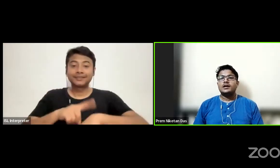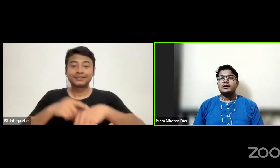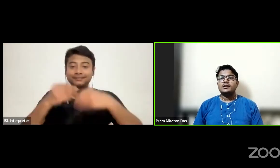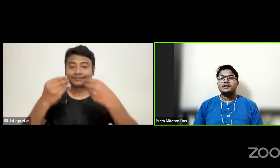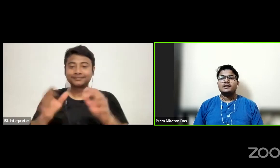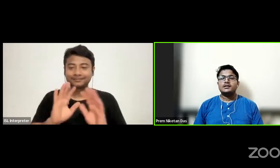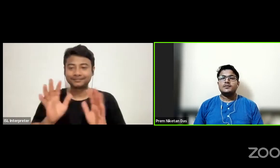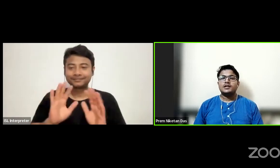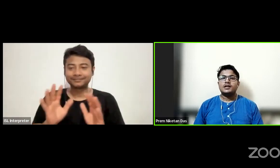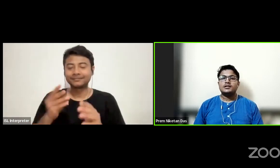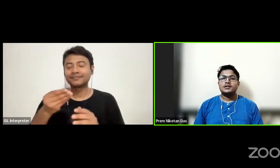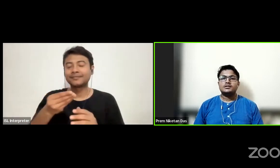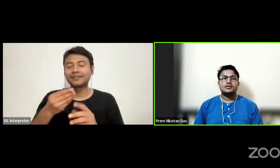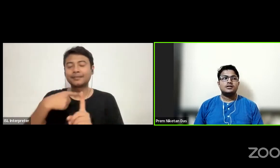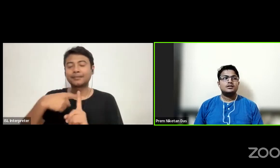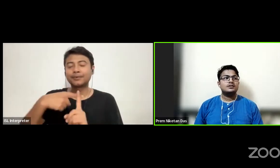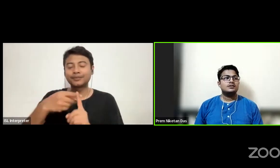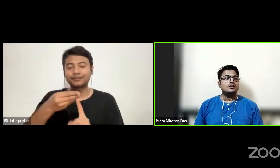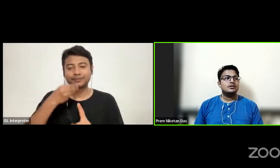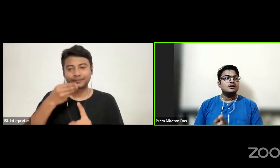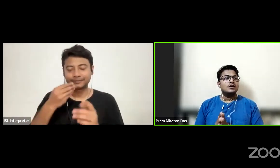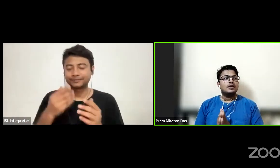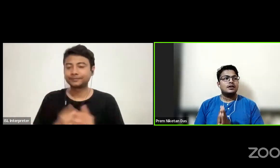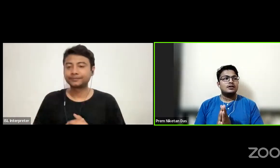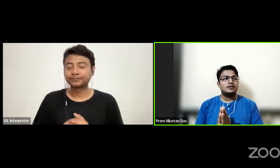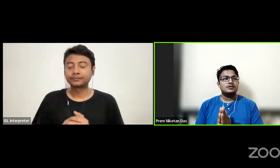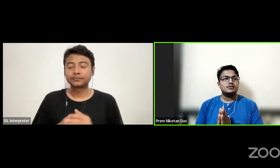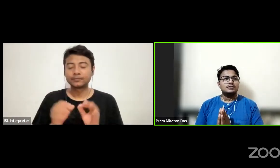ओम अज्ञान तिमिरांधस्य